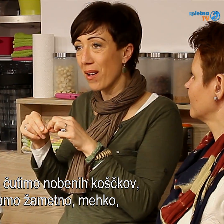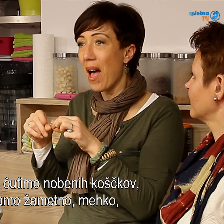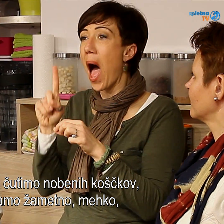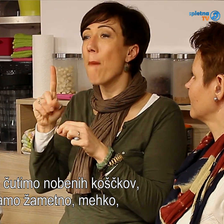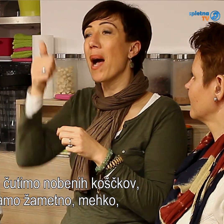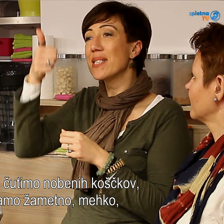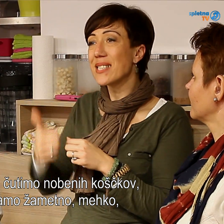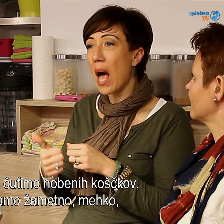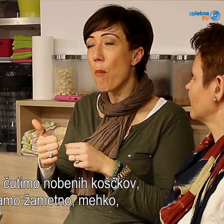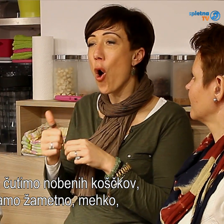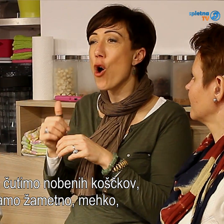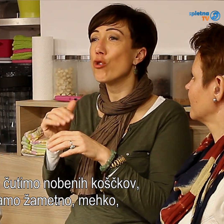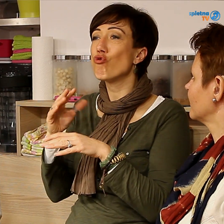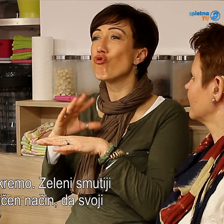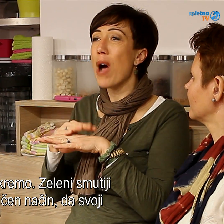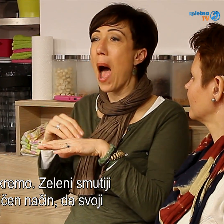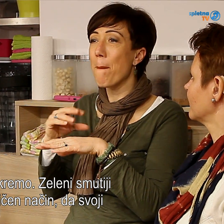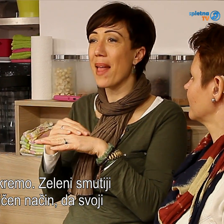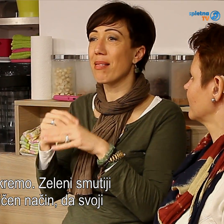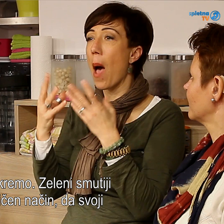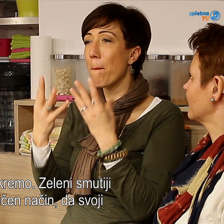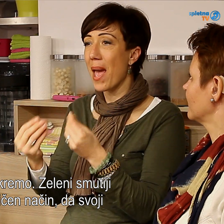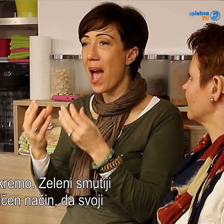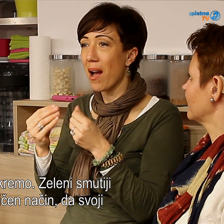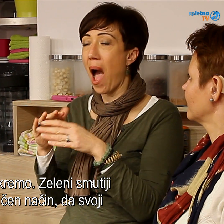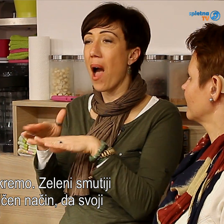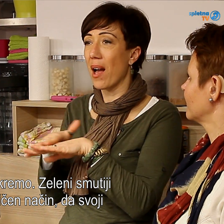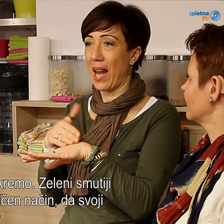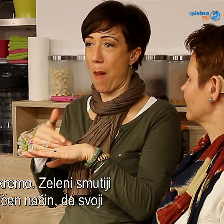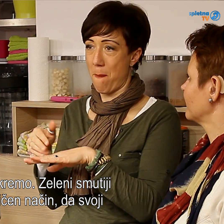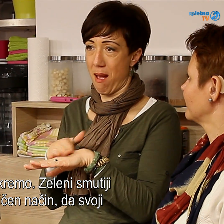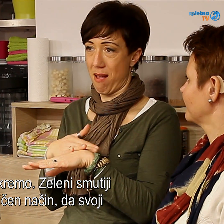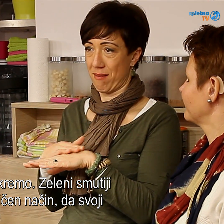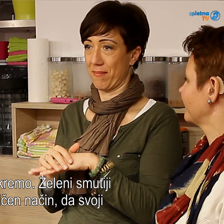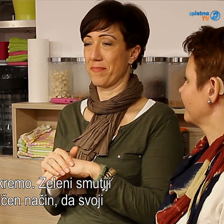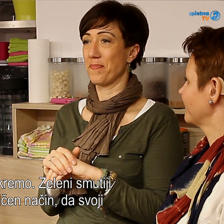ampak samo žametno, mehko, gladko kremo.